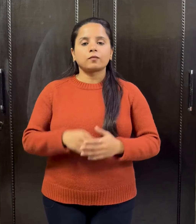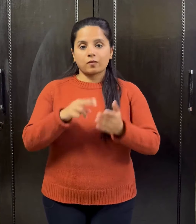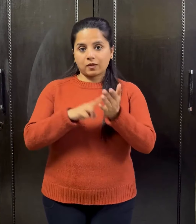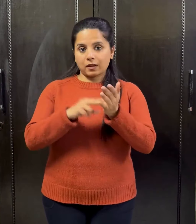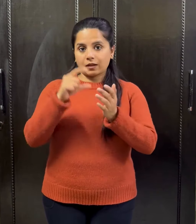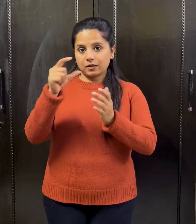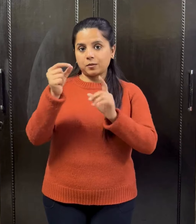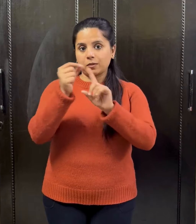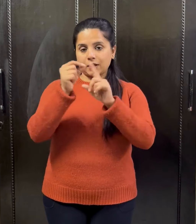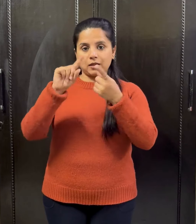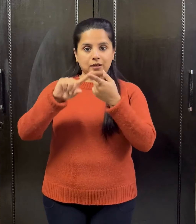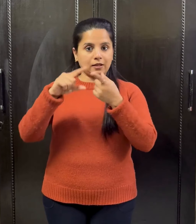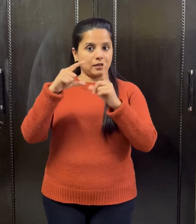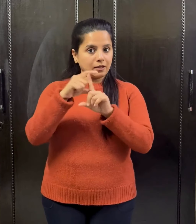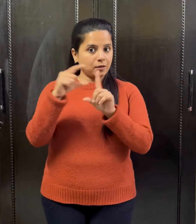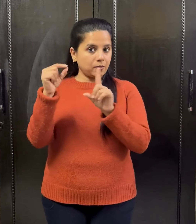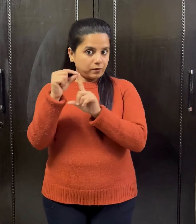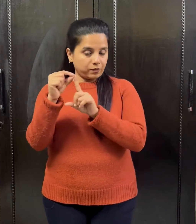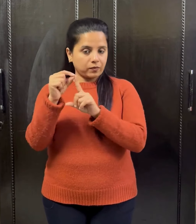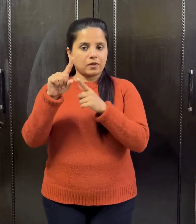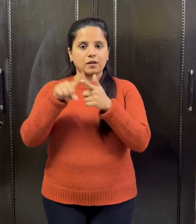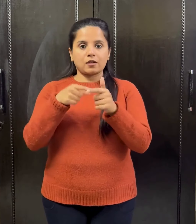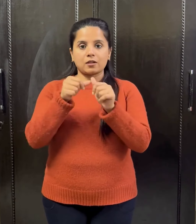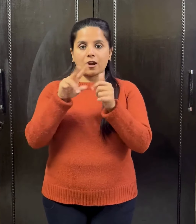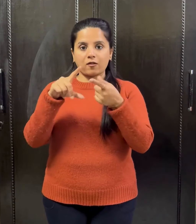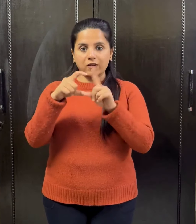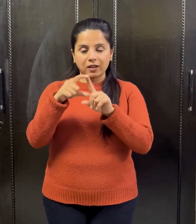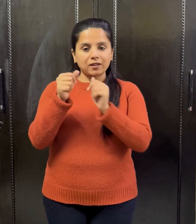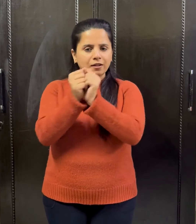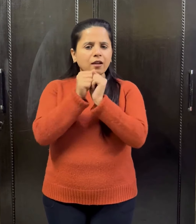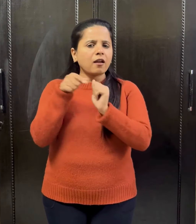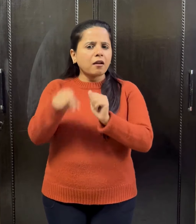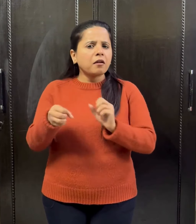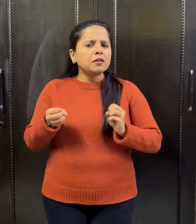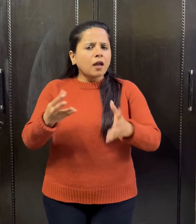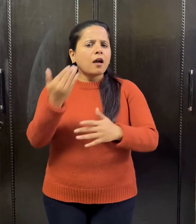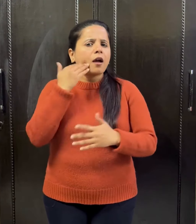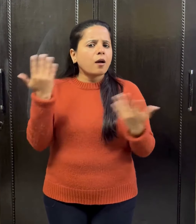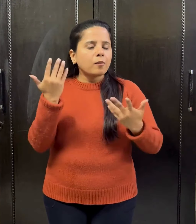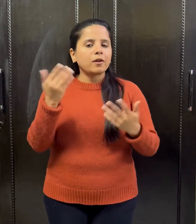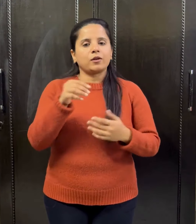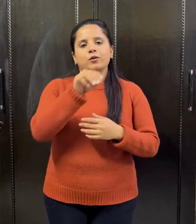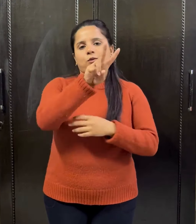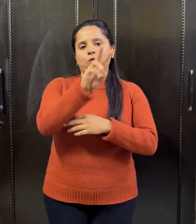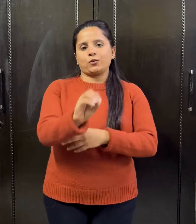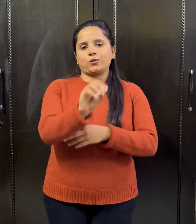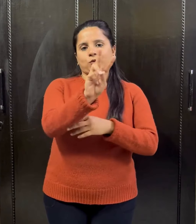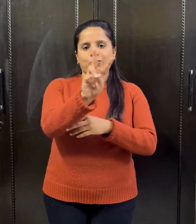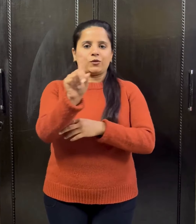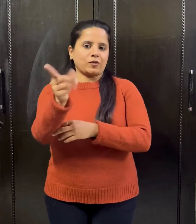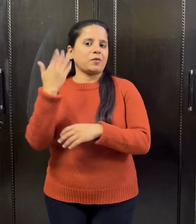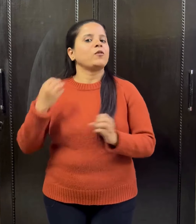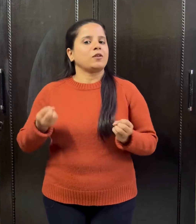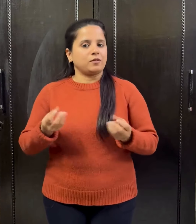NCPEDP जावेद अबीदी फेलोशिप का शुरुआत 2021 में हुआ था, जिसका